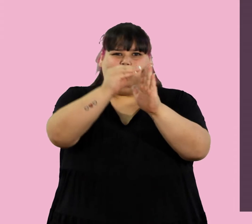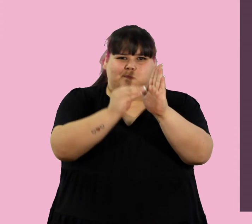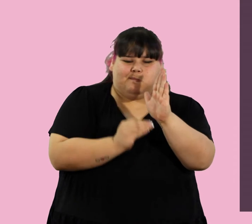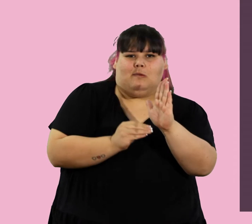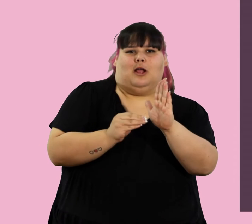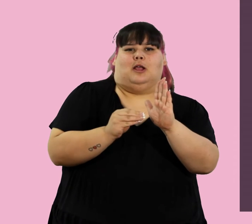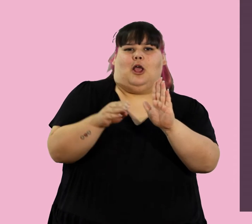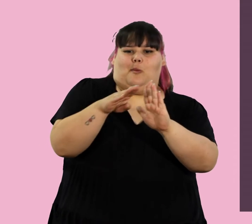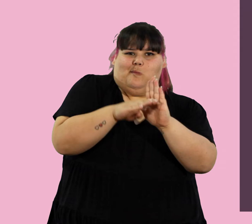como donantes de órganos.